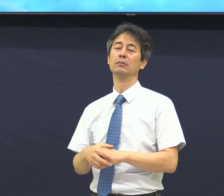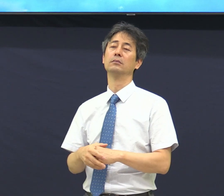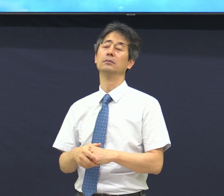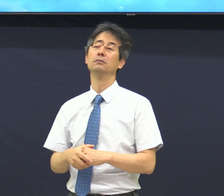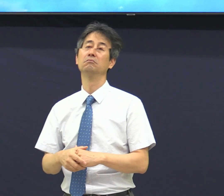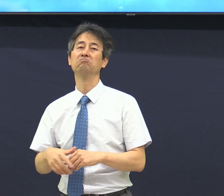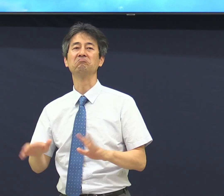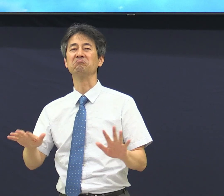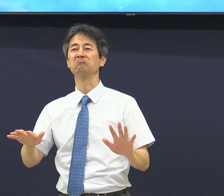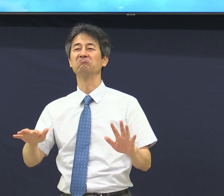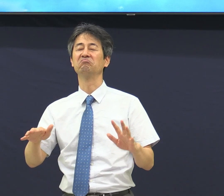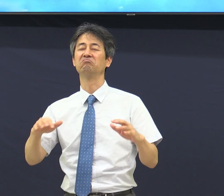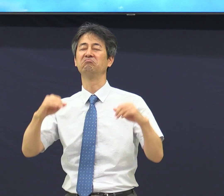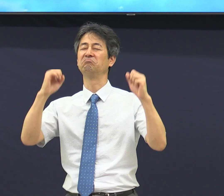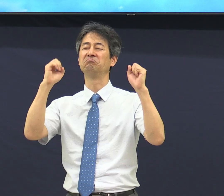라고 이야기했던